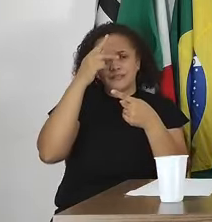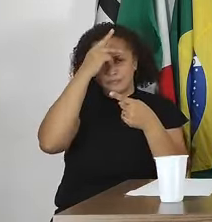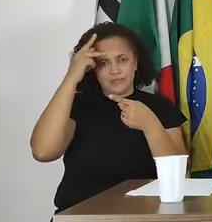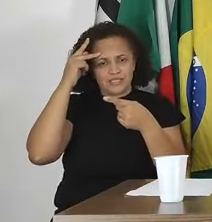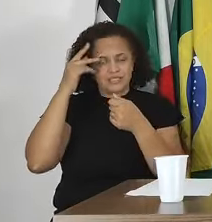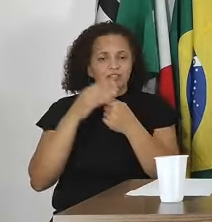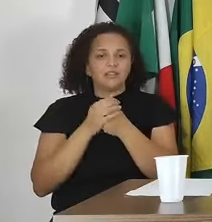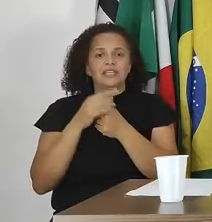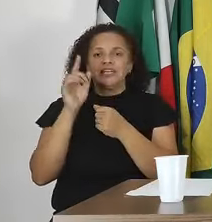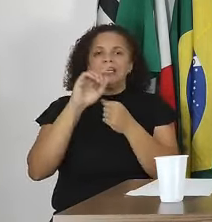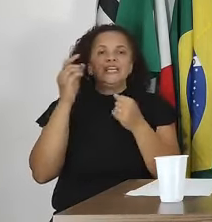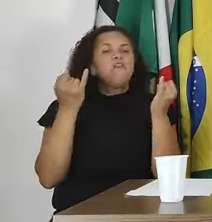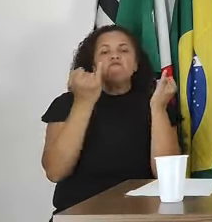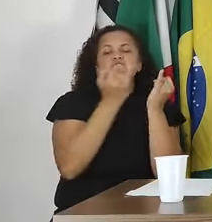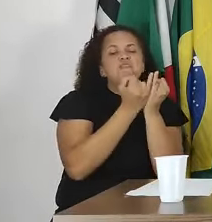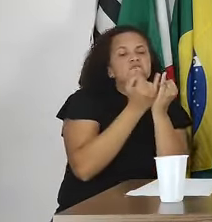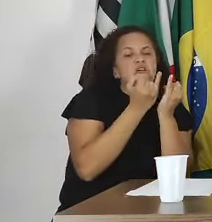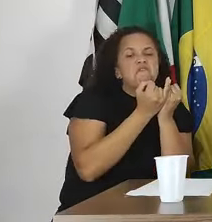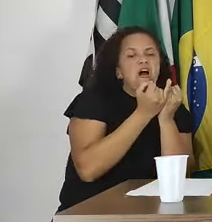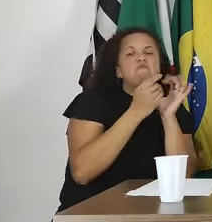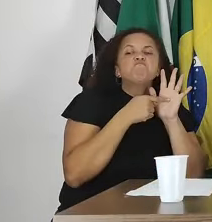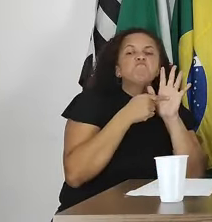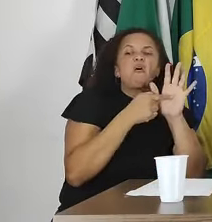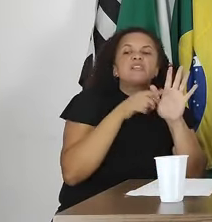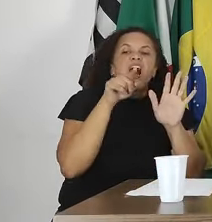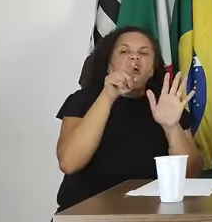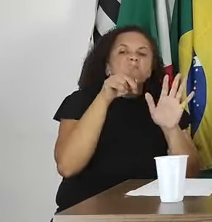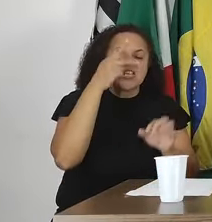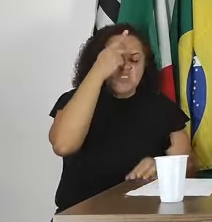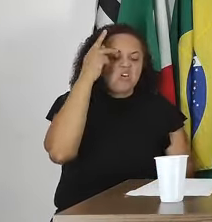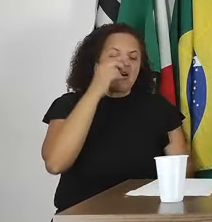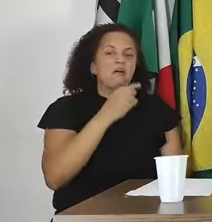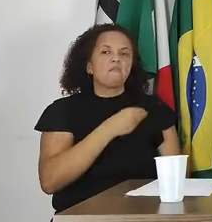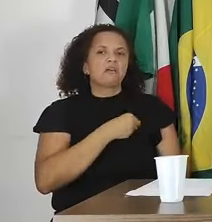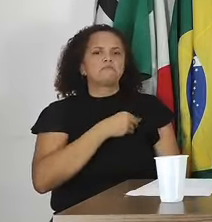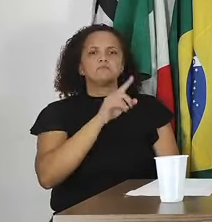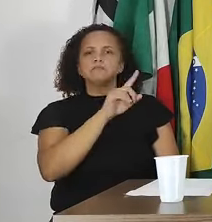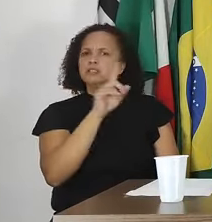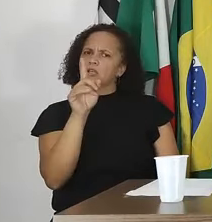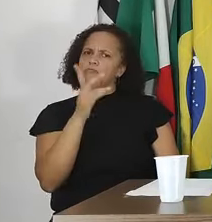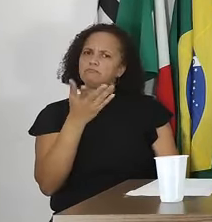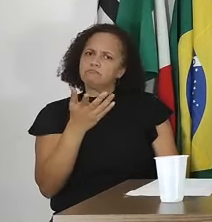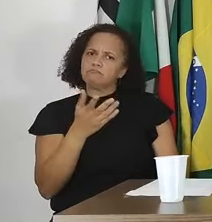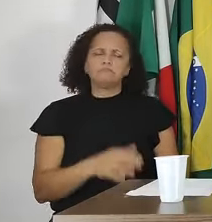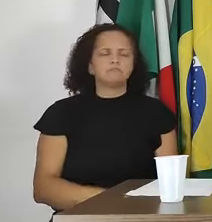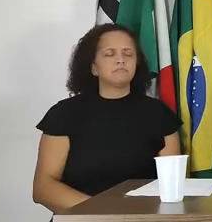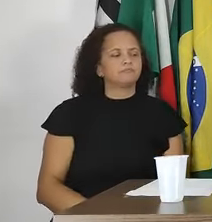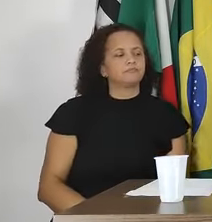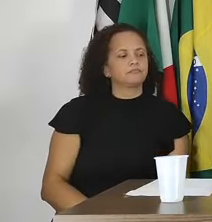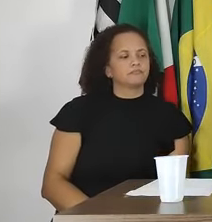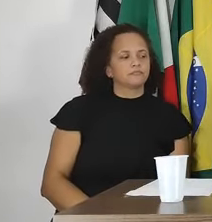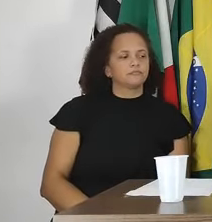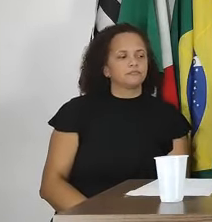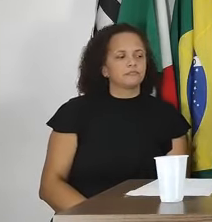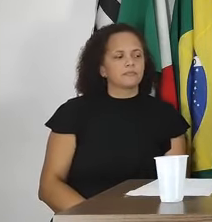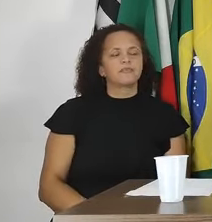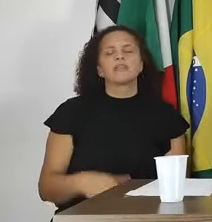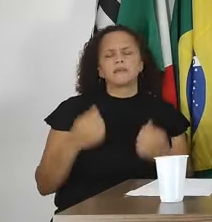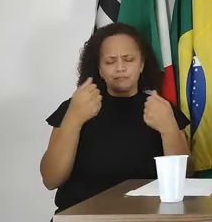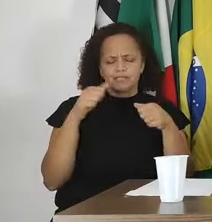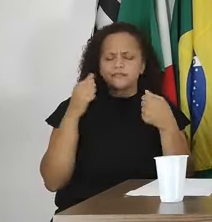é espalhar fofoca, mostrar o pecado da pessoa, né? Mas